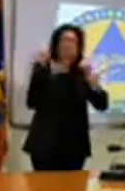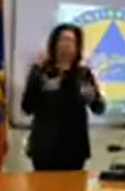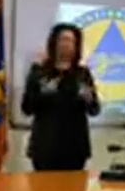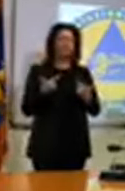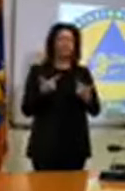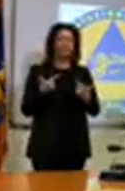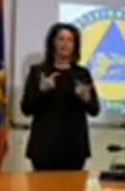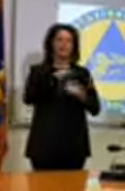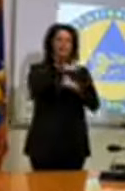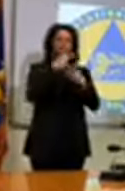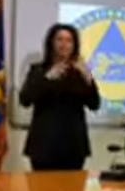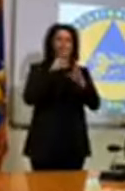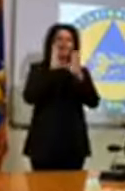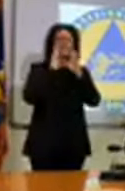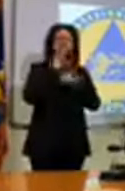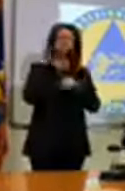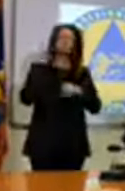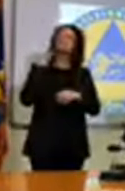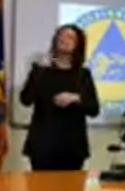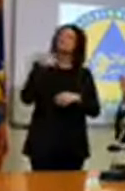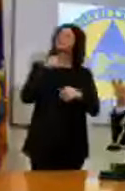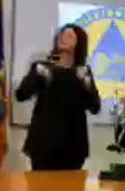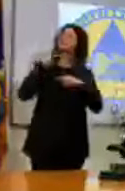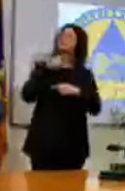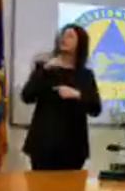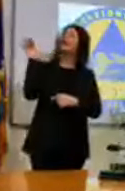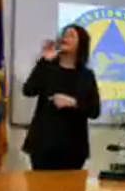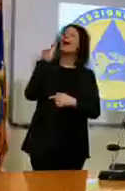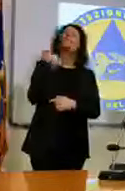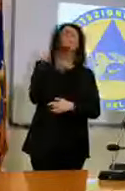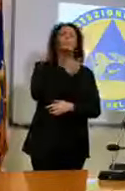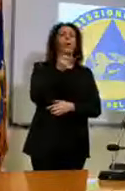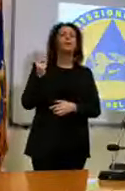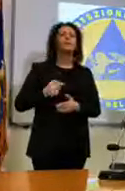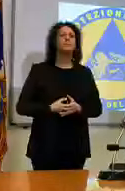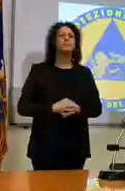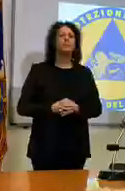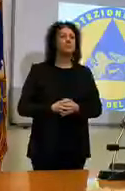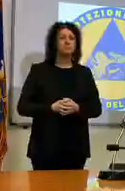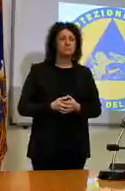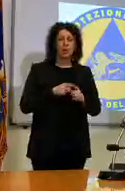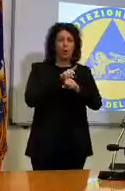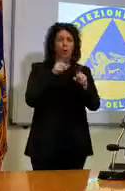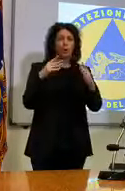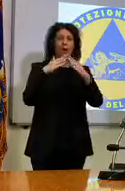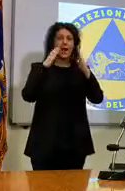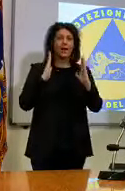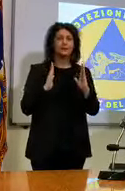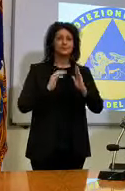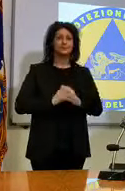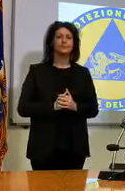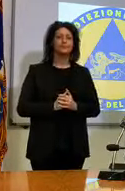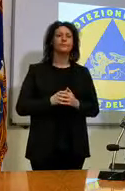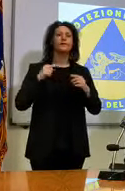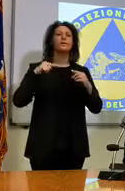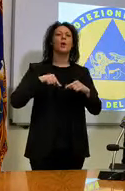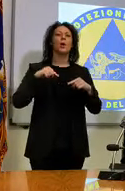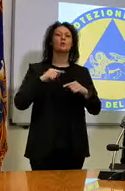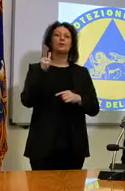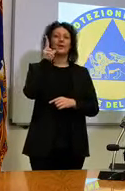fate attenzione quando camminate in giro, vedete quanti ragazzi vedete in giro, restano in casa. Oggi mi ha scritto una